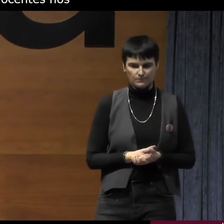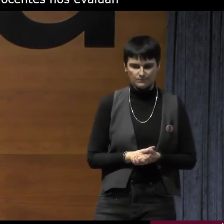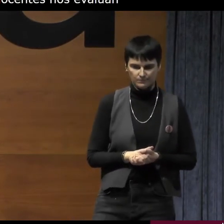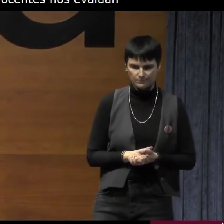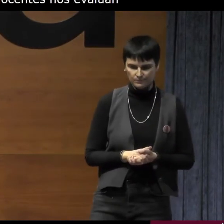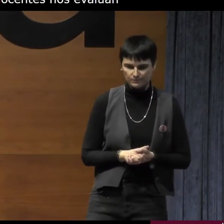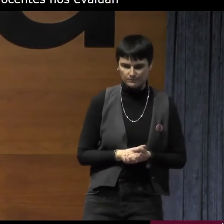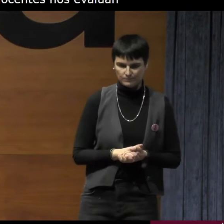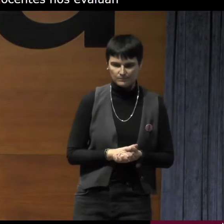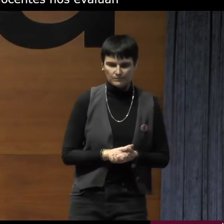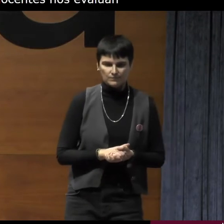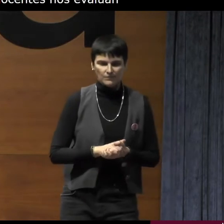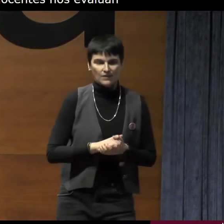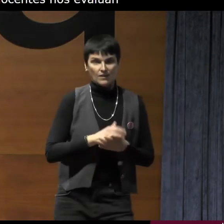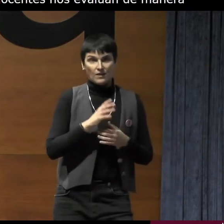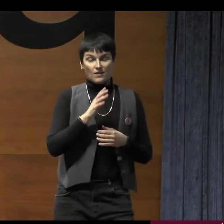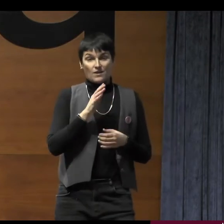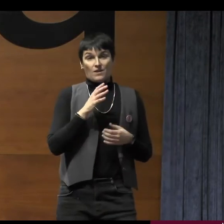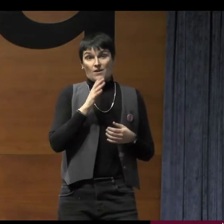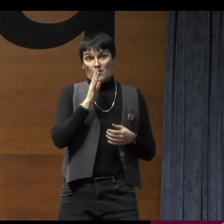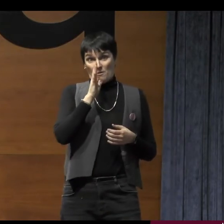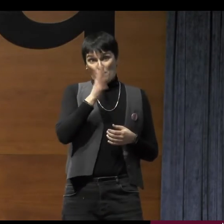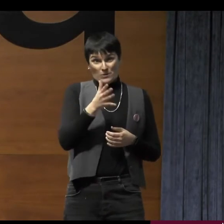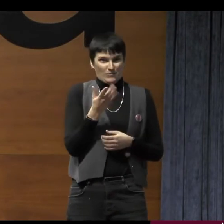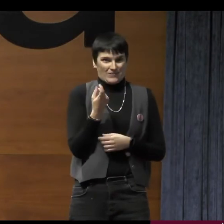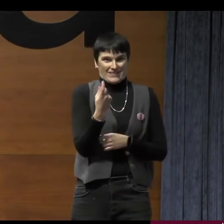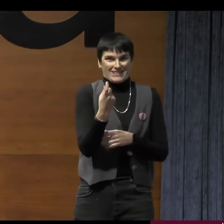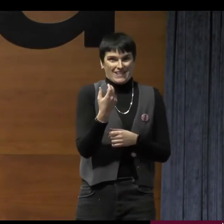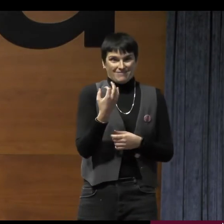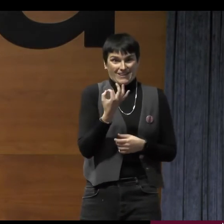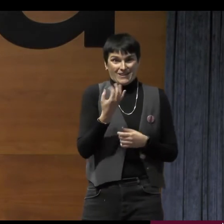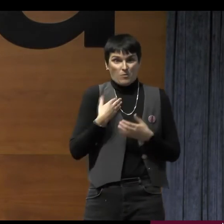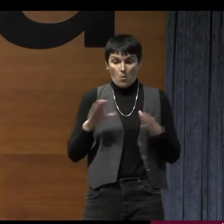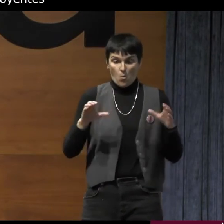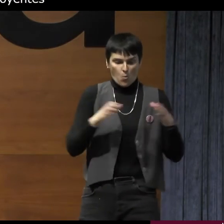tenemos la necesidad de sentirnos iguales al resto.